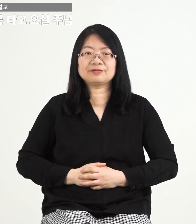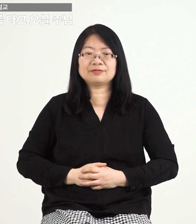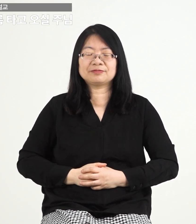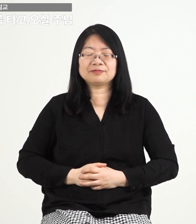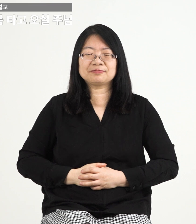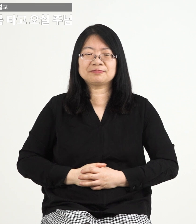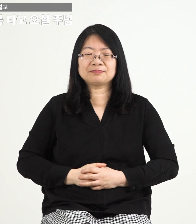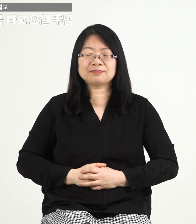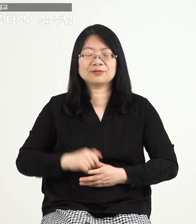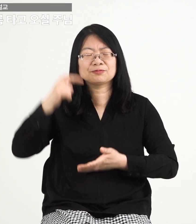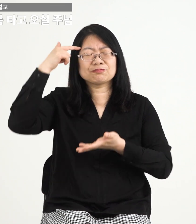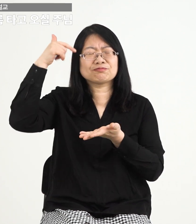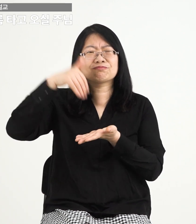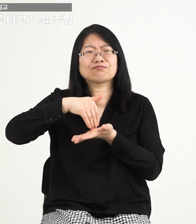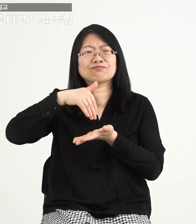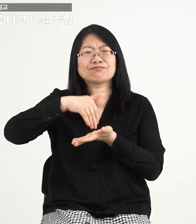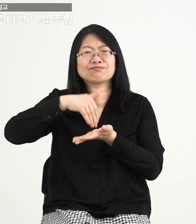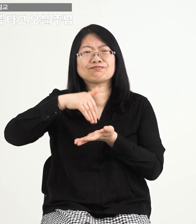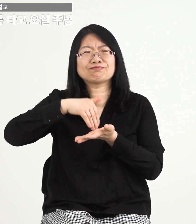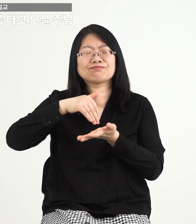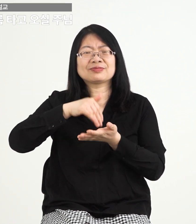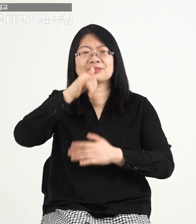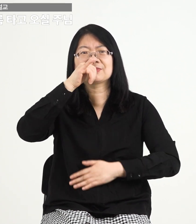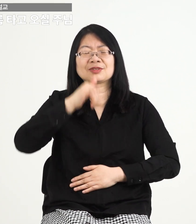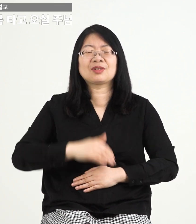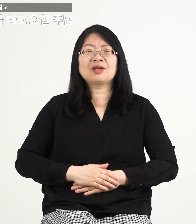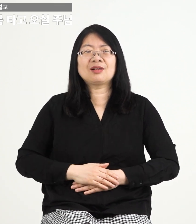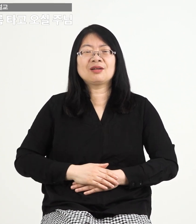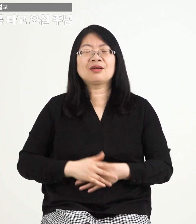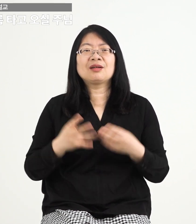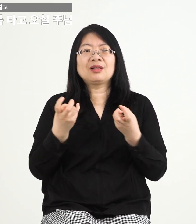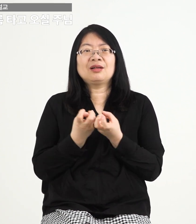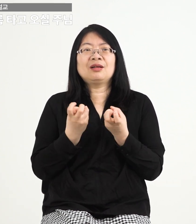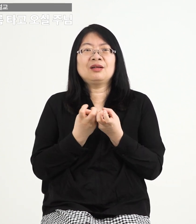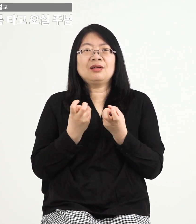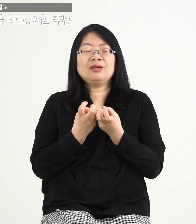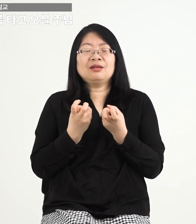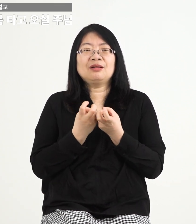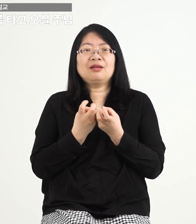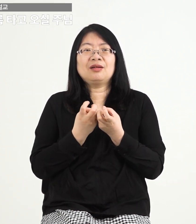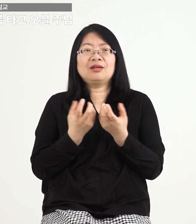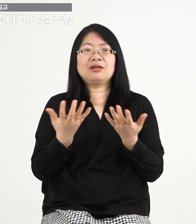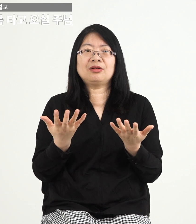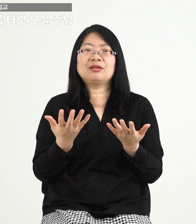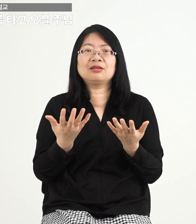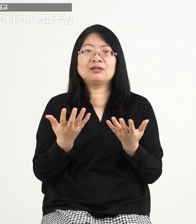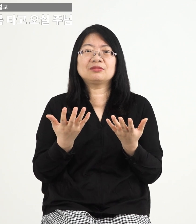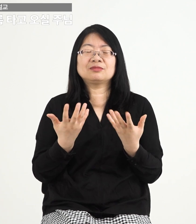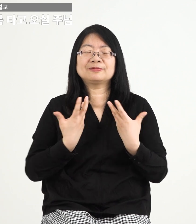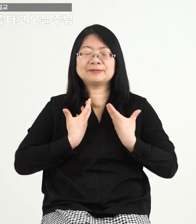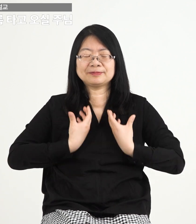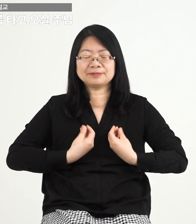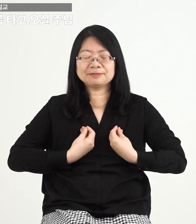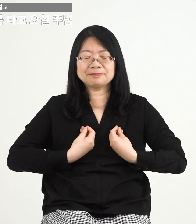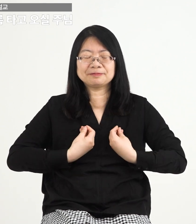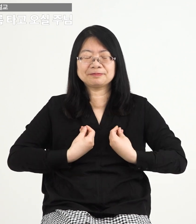회의가 밀려오고 어떻게 해야 되나 이런 절망에 휩싸여 있을